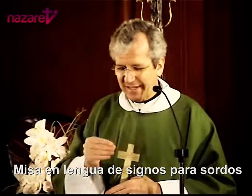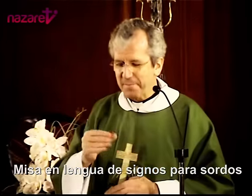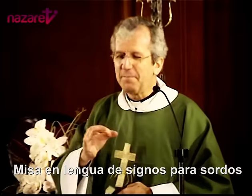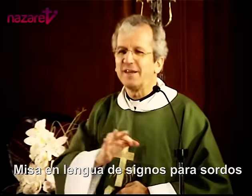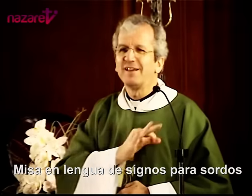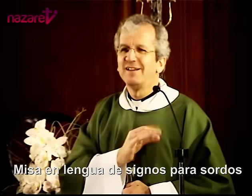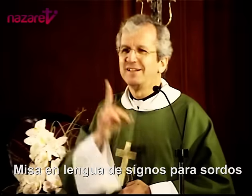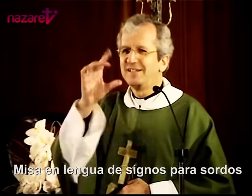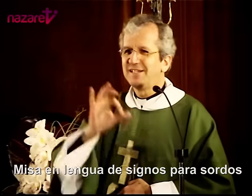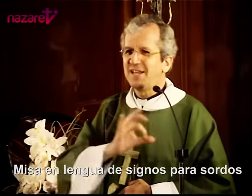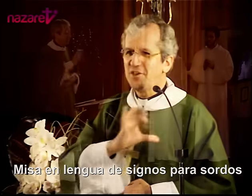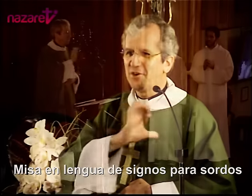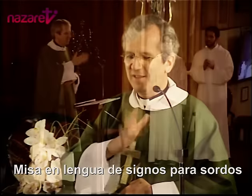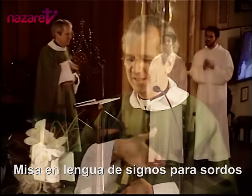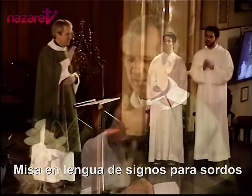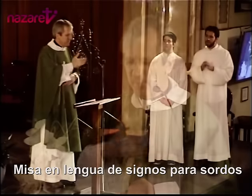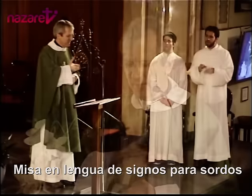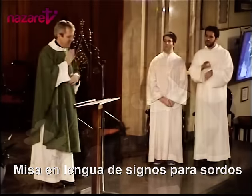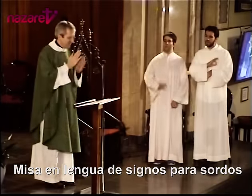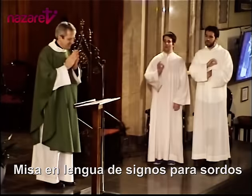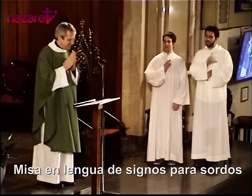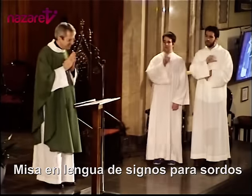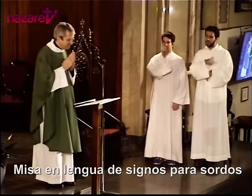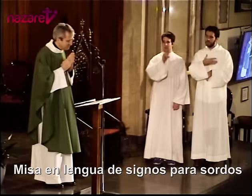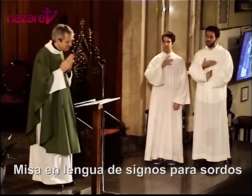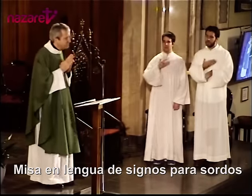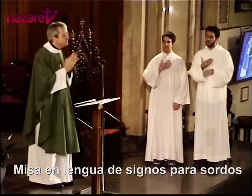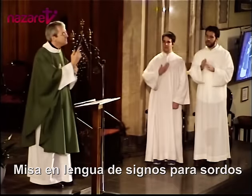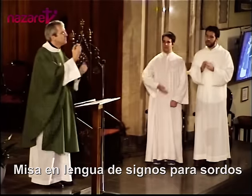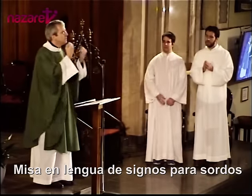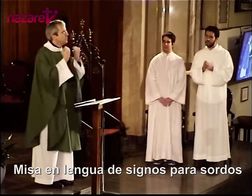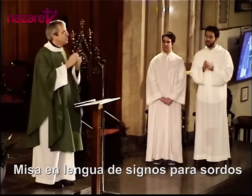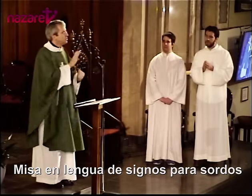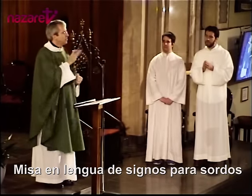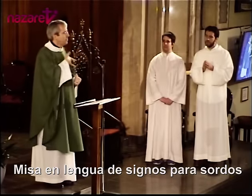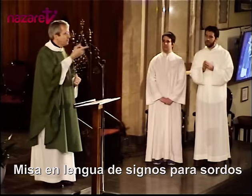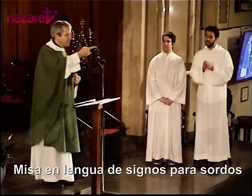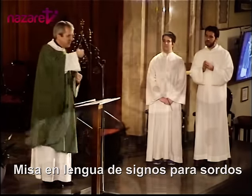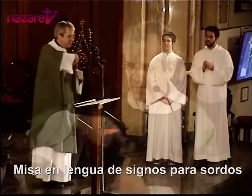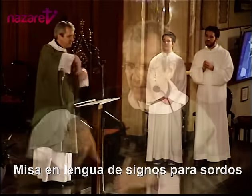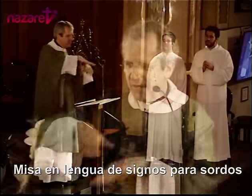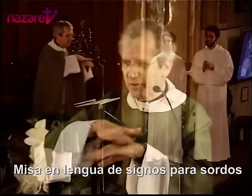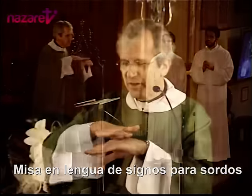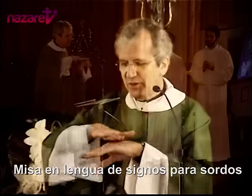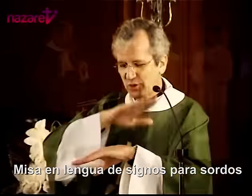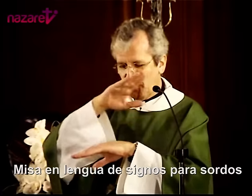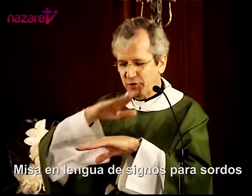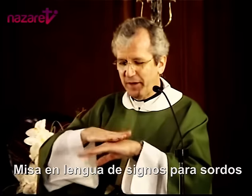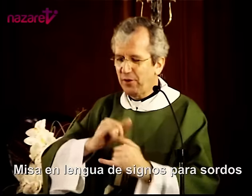siempre, Señor, ten piedad. Señor, ten piedad. Dios Todopoderoso tenga misericordia de nosotros, perdone